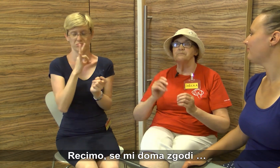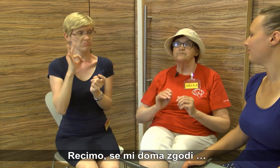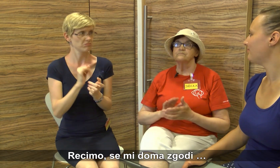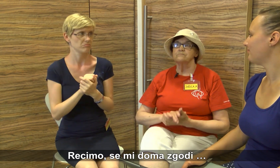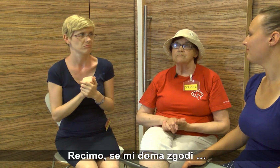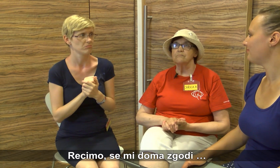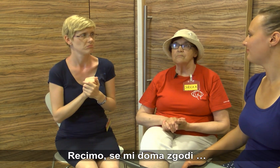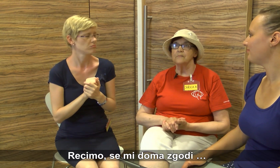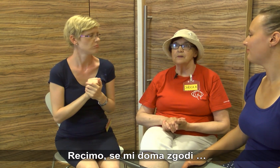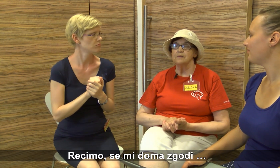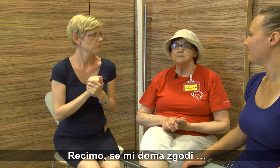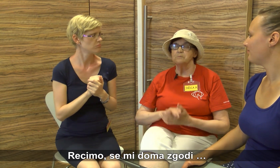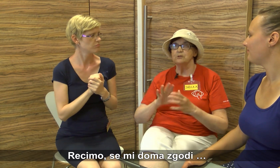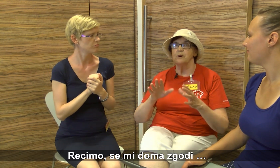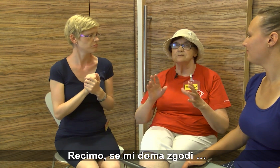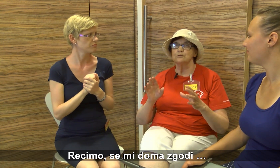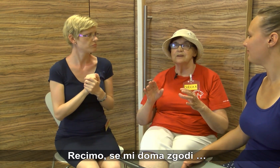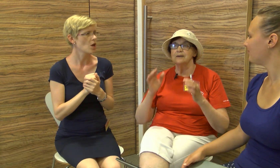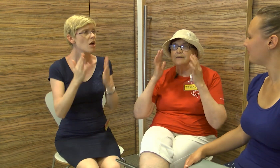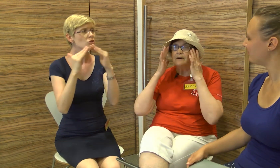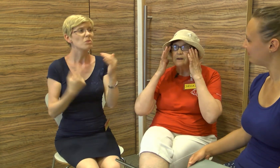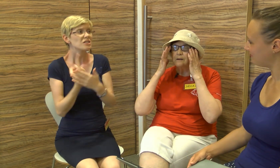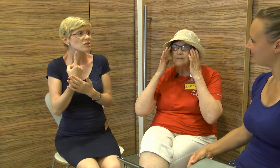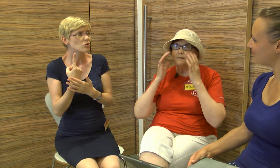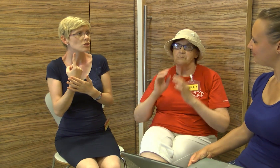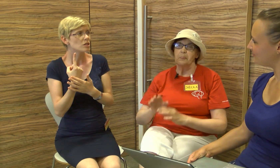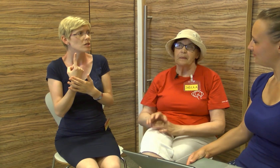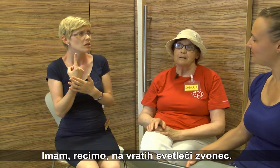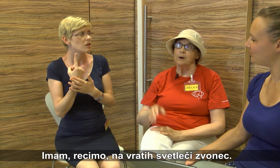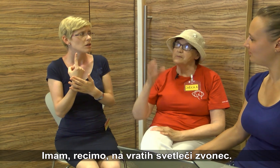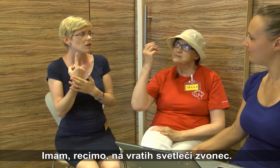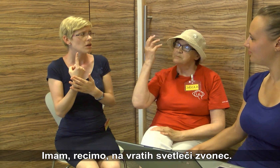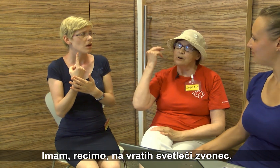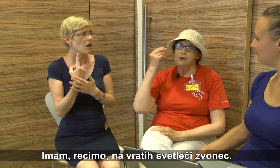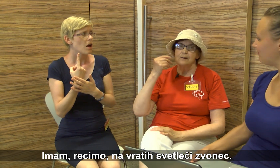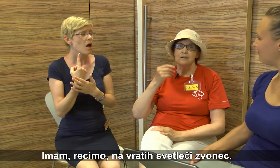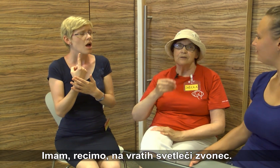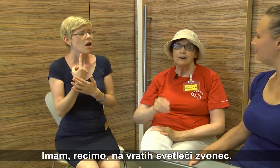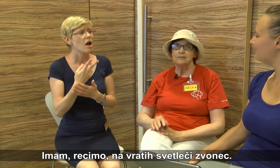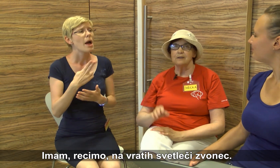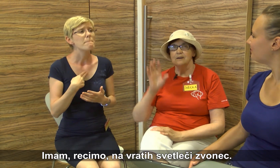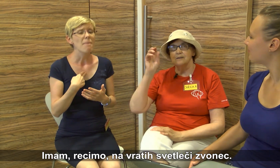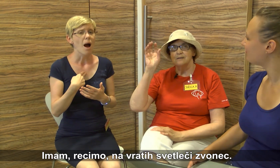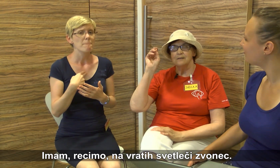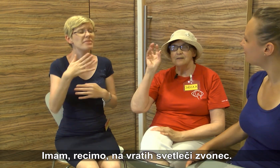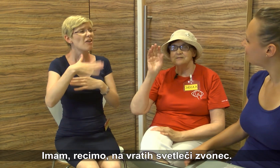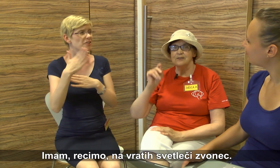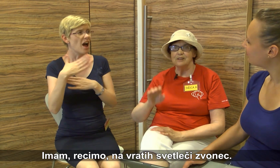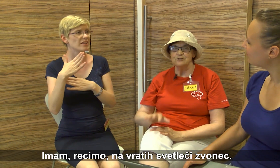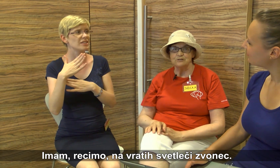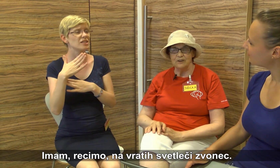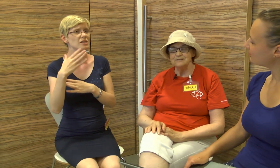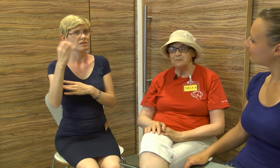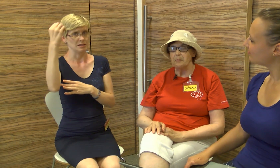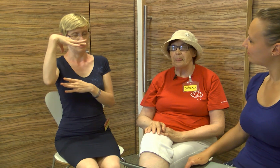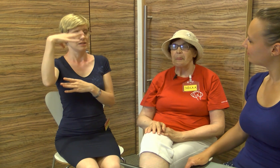Рецимо, се ме дома згоди, мам рецимо на врати